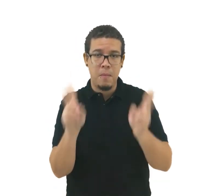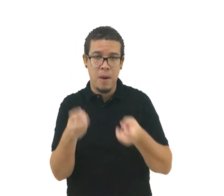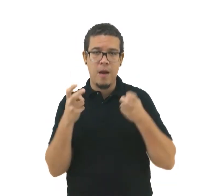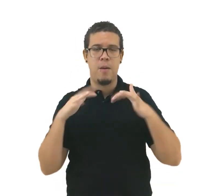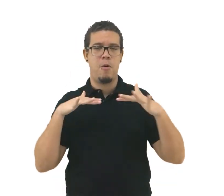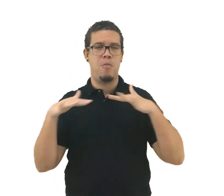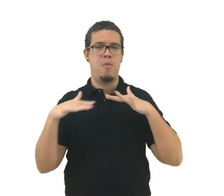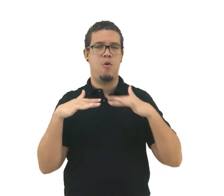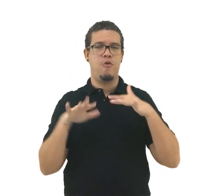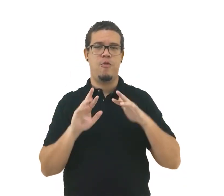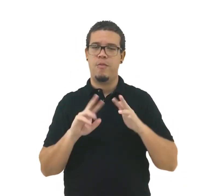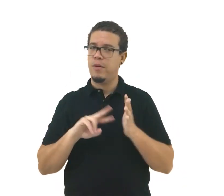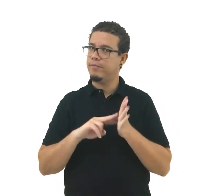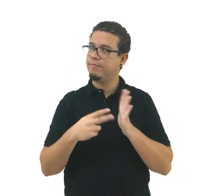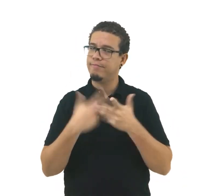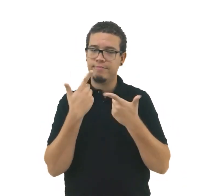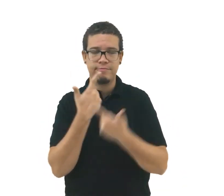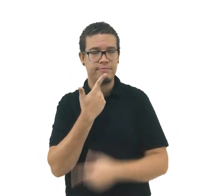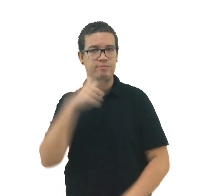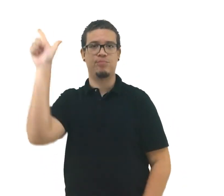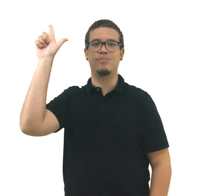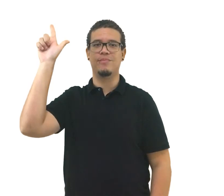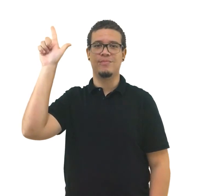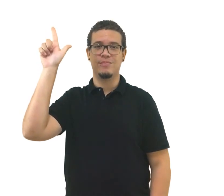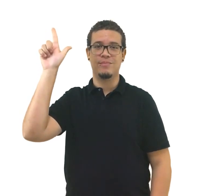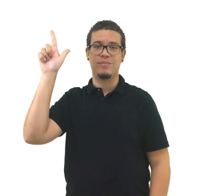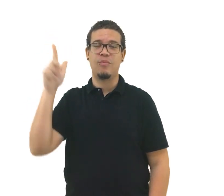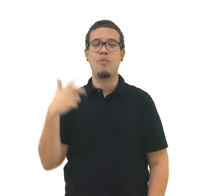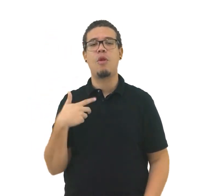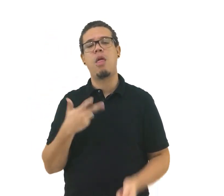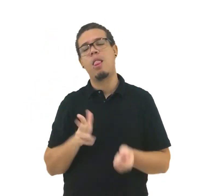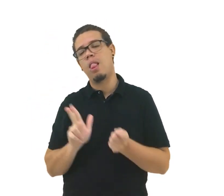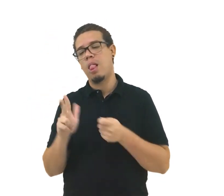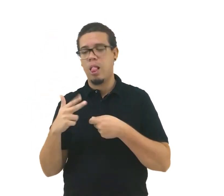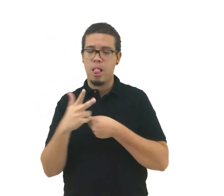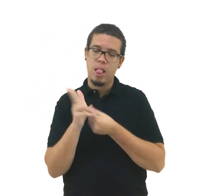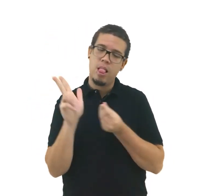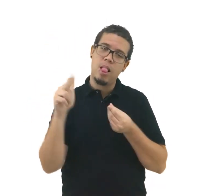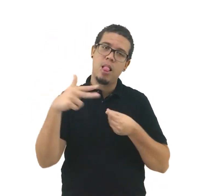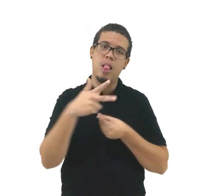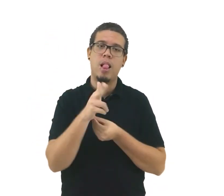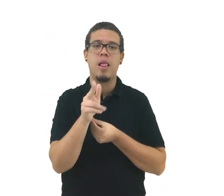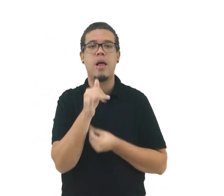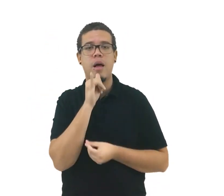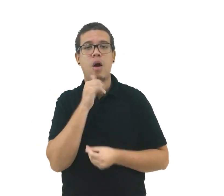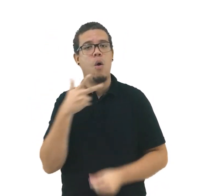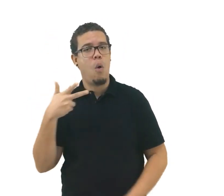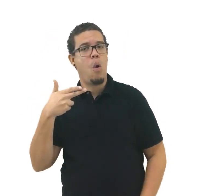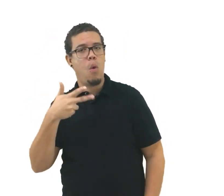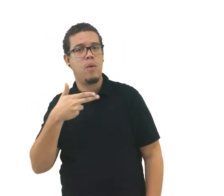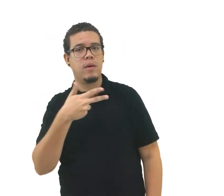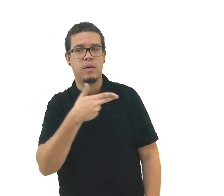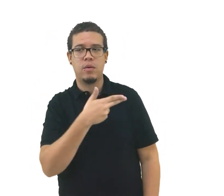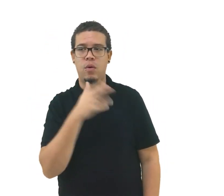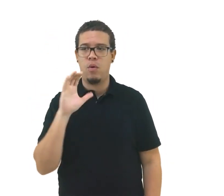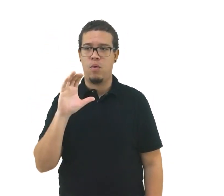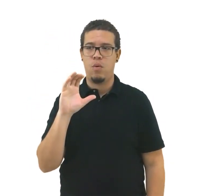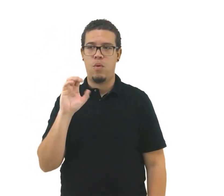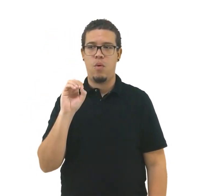esse. Perceberam a diferença no movimento? Portanto, significados diferentes. Primeiro, estou cortando um papel,